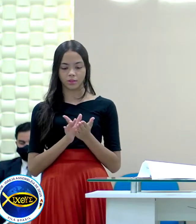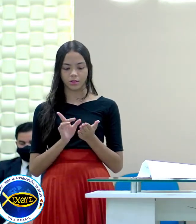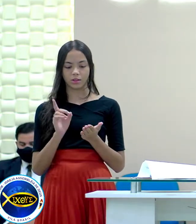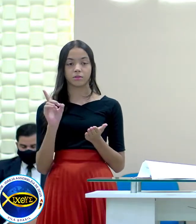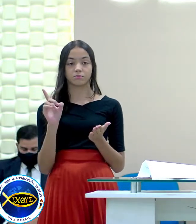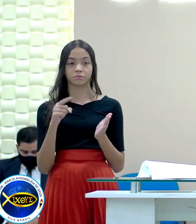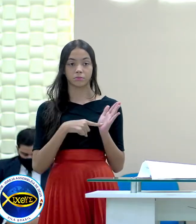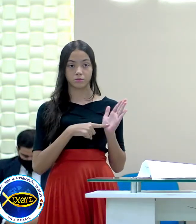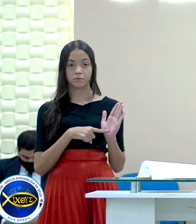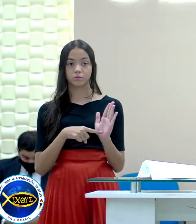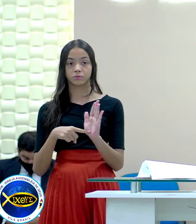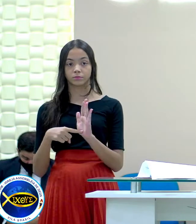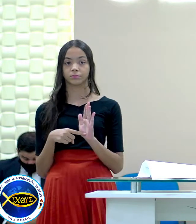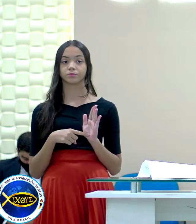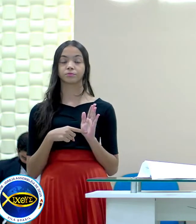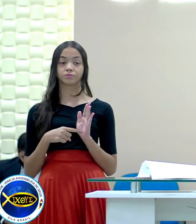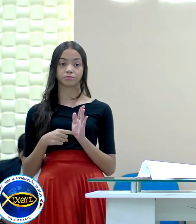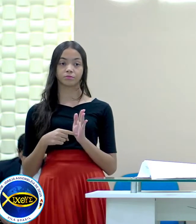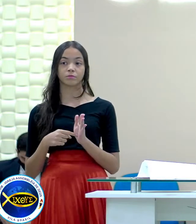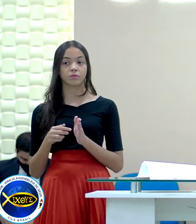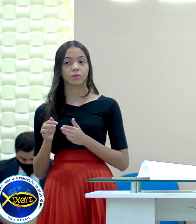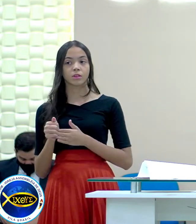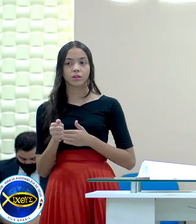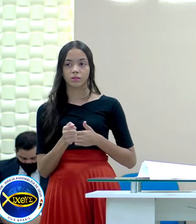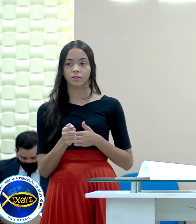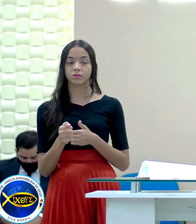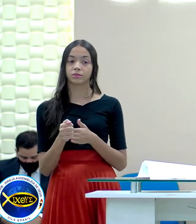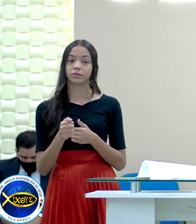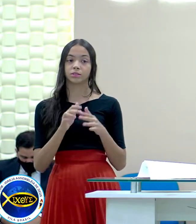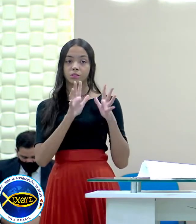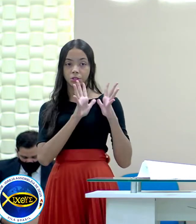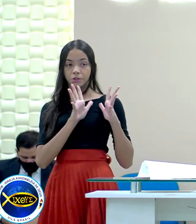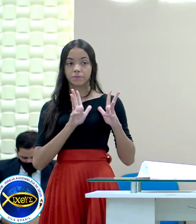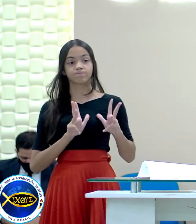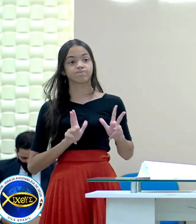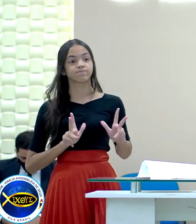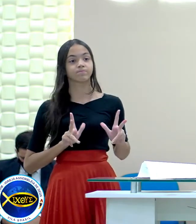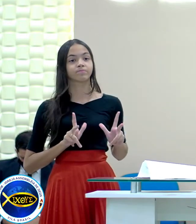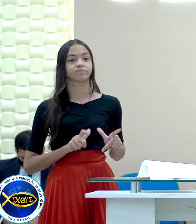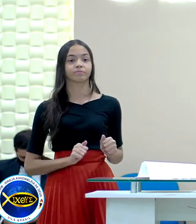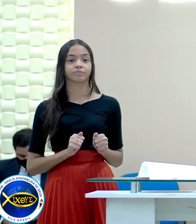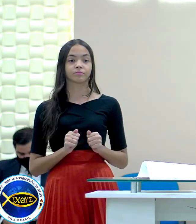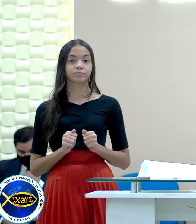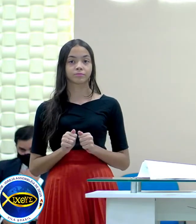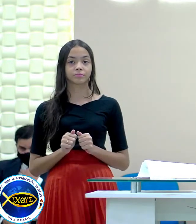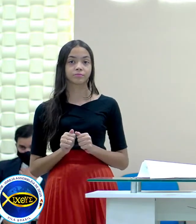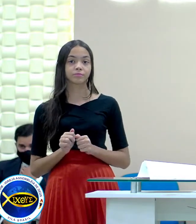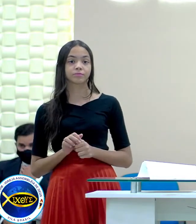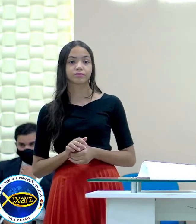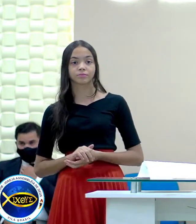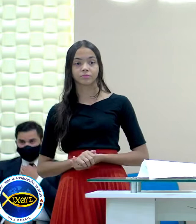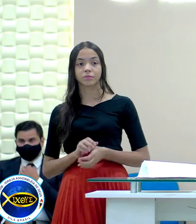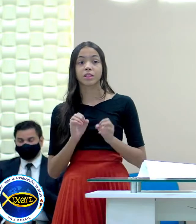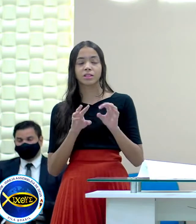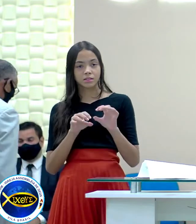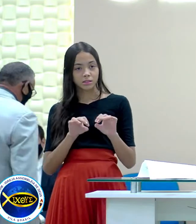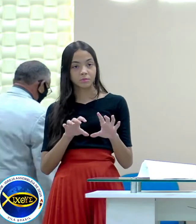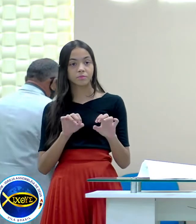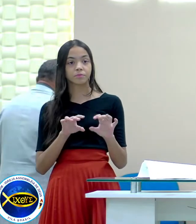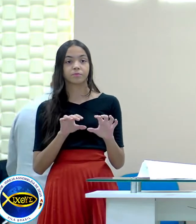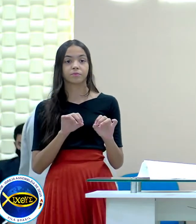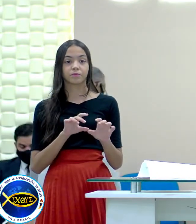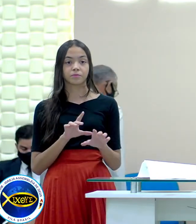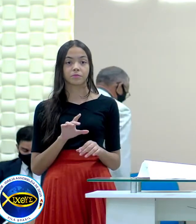a conduta da santificação, que é a conduta esperada por Deus em relação à sua